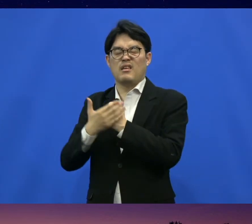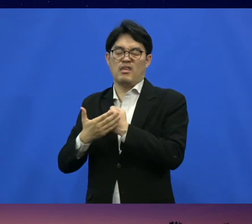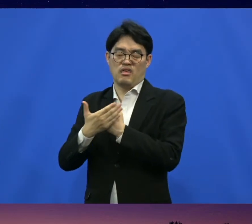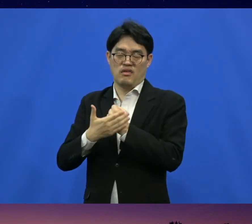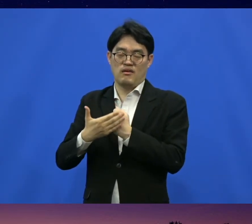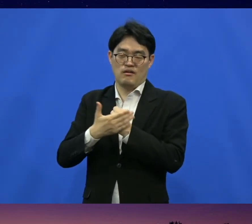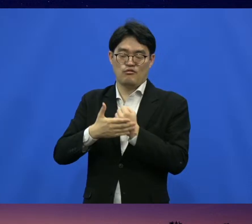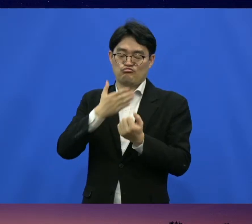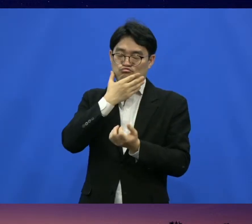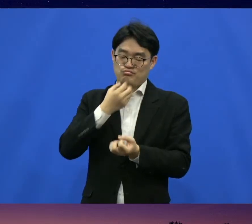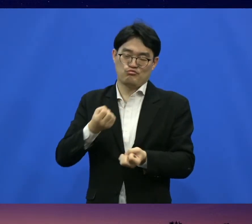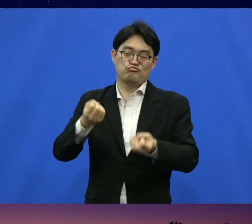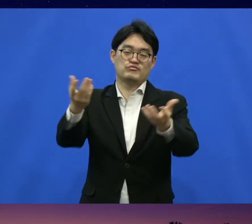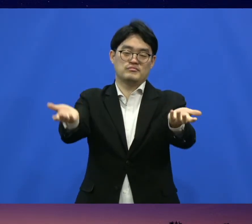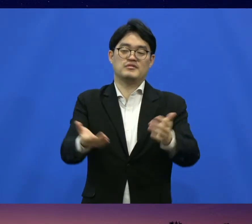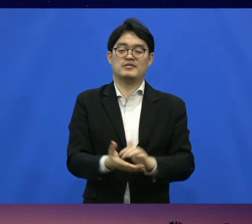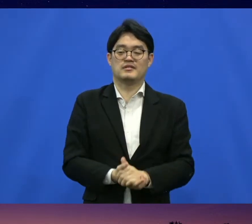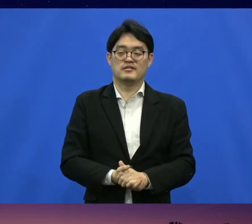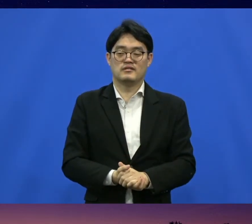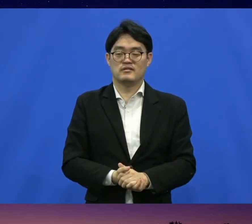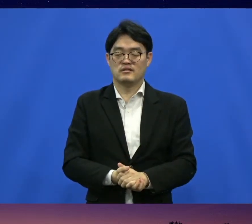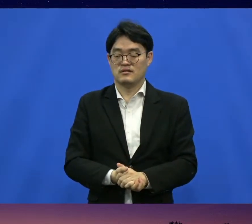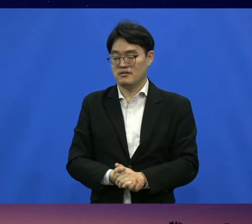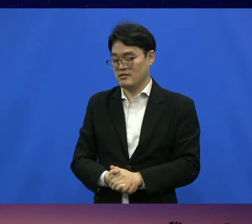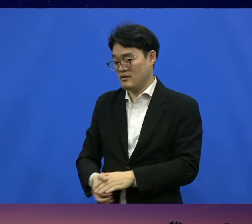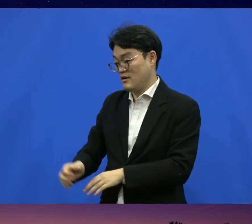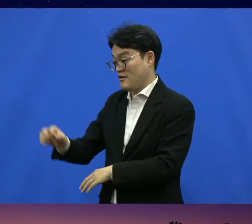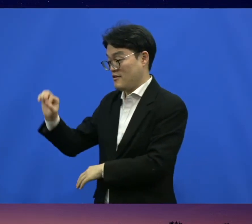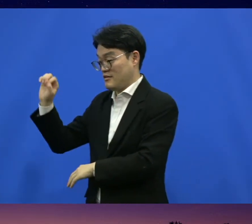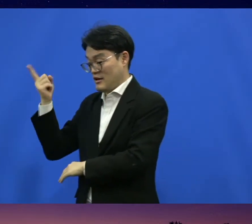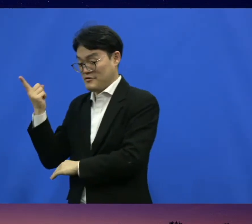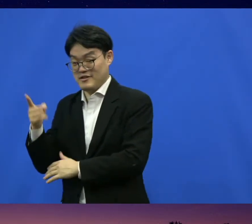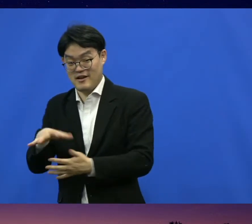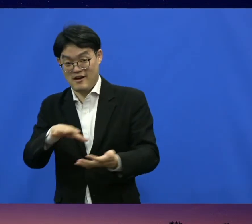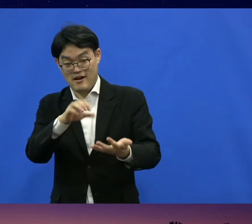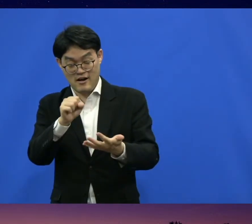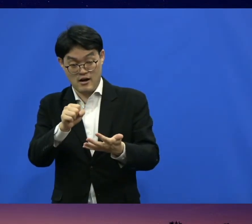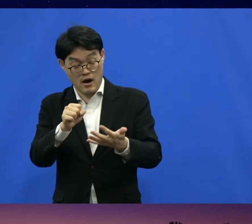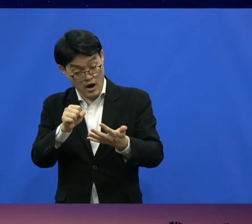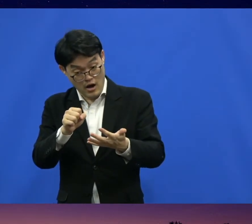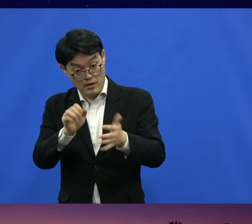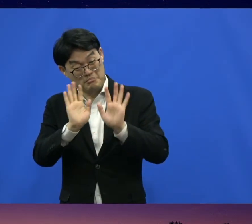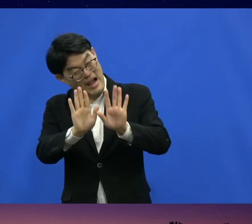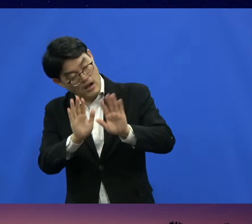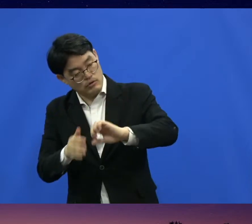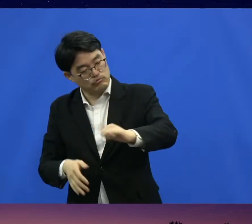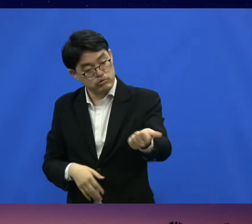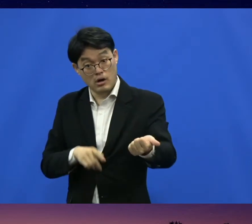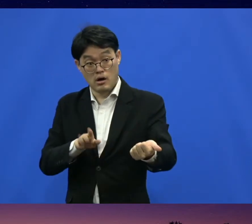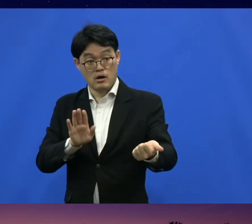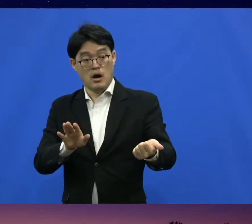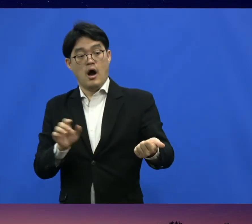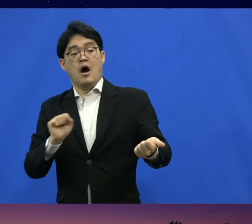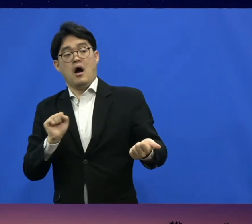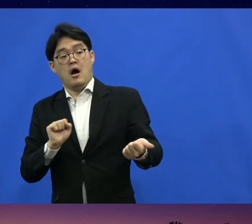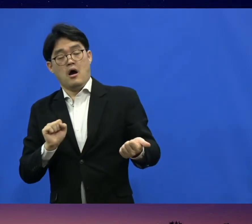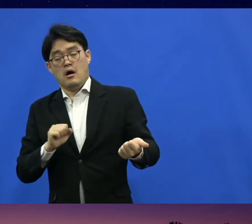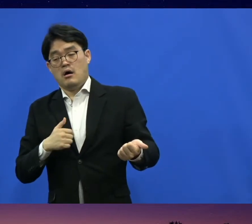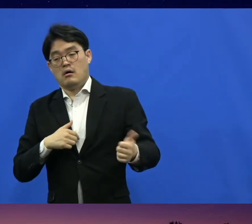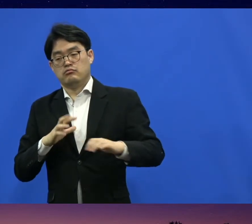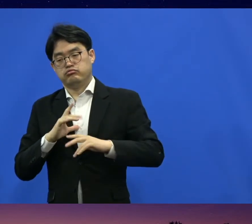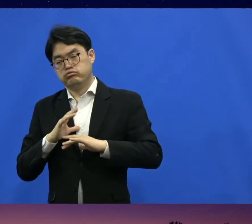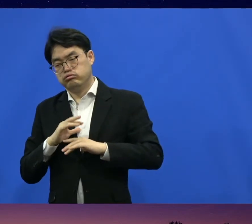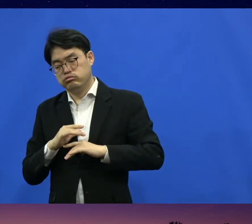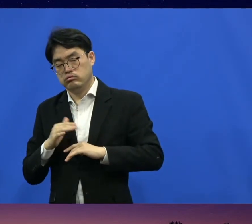자, 다윗은 무엇인가 잘못된 것을 알아차렸습니다. 무조건 밀어붙이려고 하지 않았어요. 자칫하면 무슨 일이 일어날지 알 수 없었습니다. 두려운 일이죠.